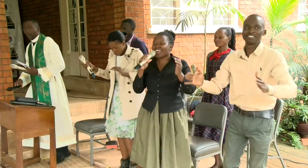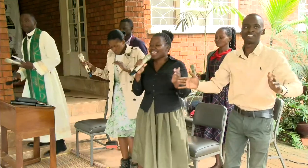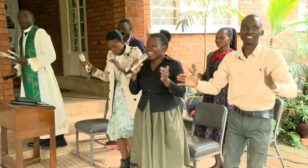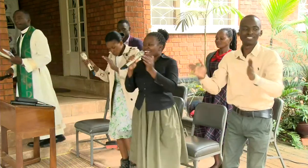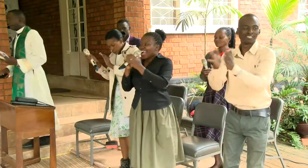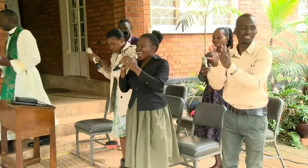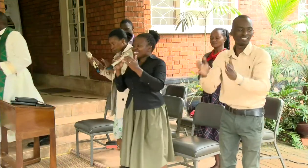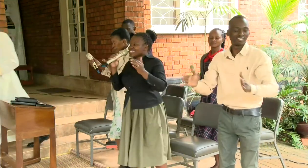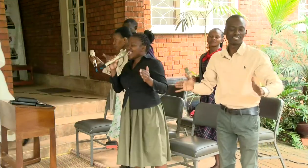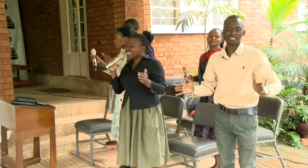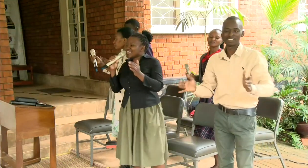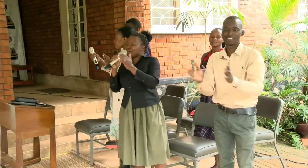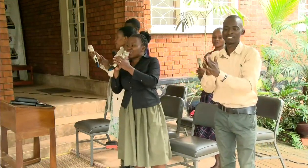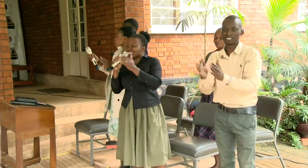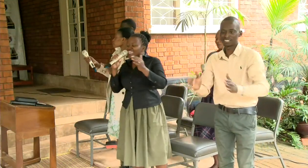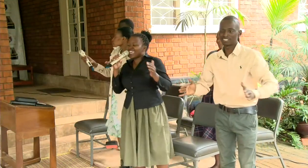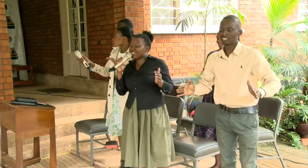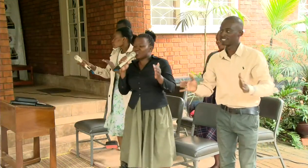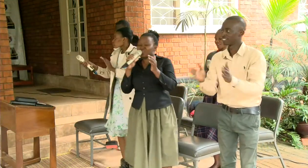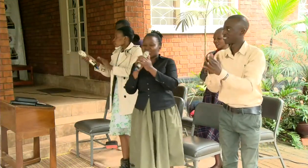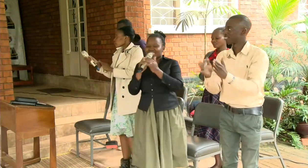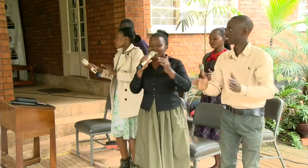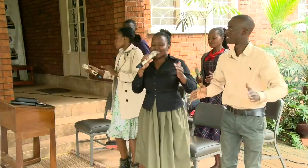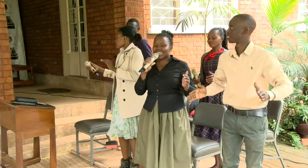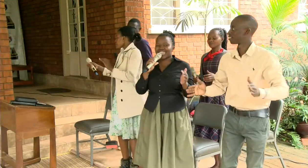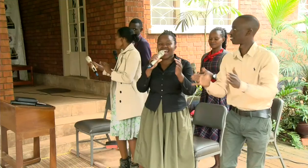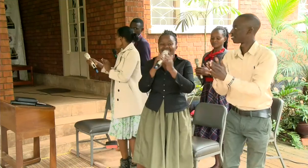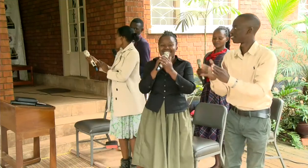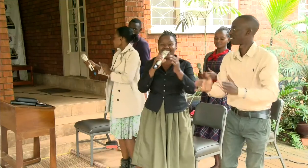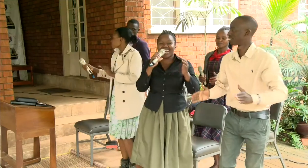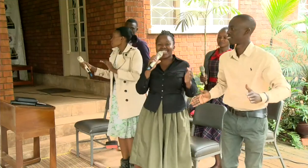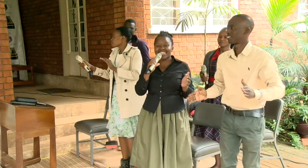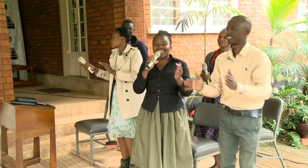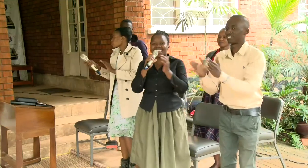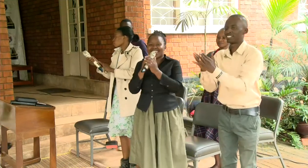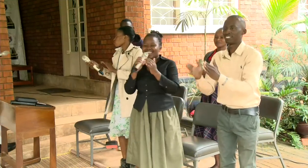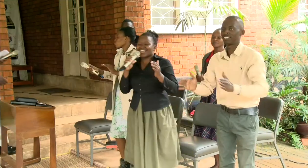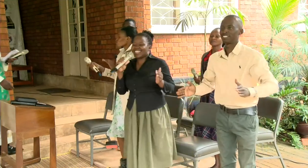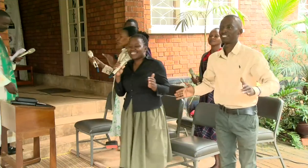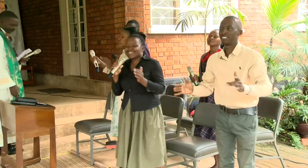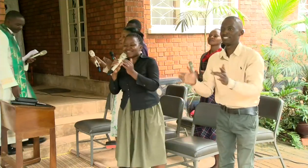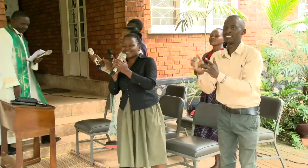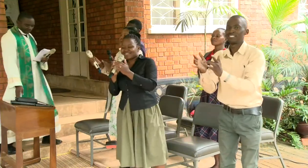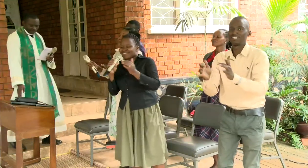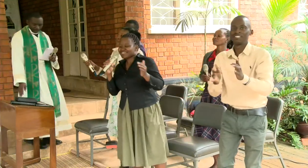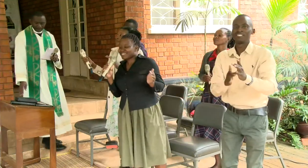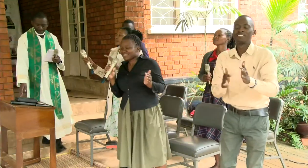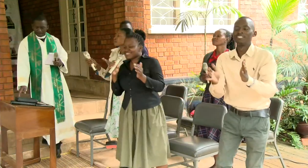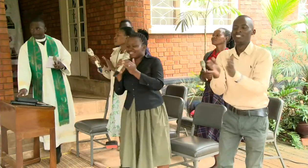ekitiibwa, asaanidde amatendo, teri alinga ye.